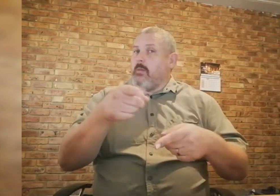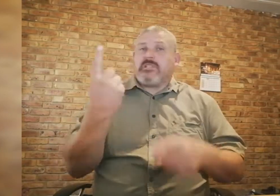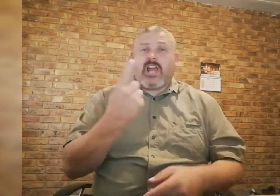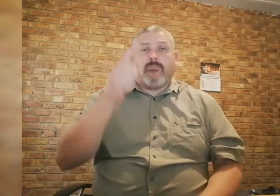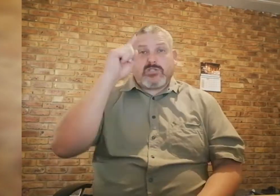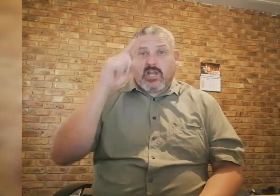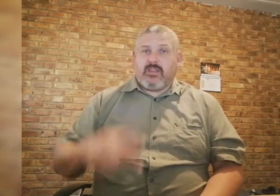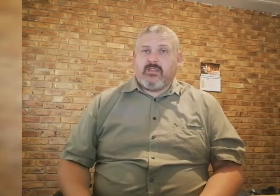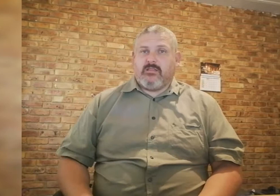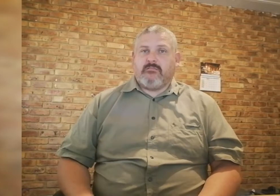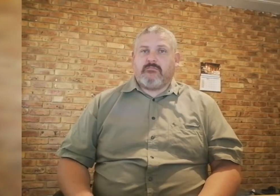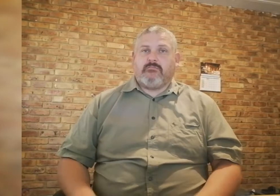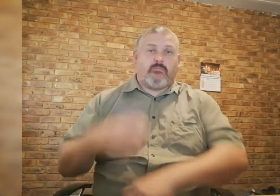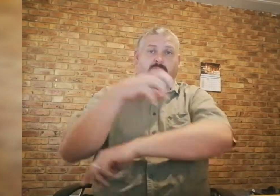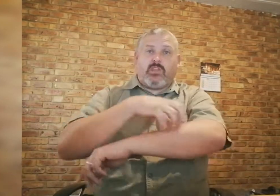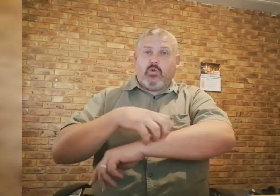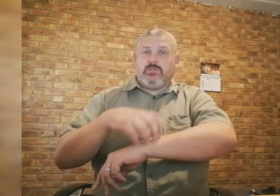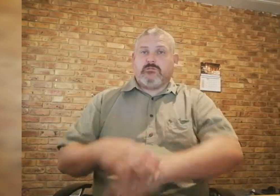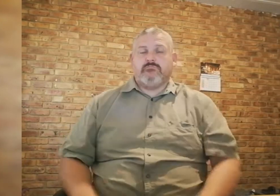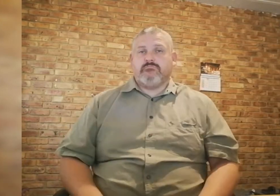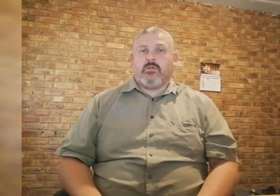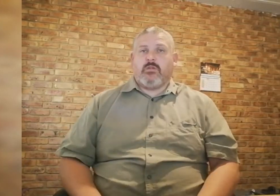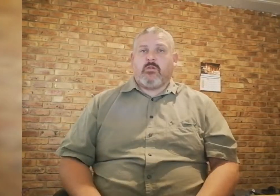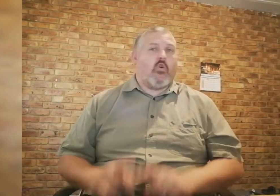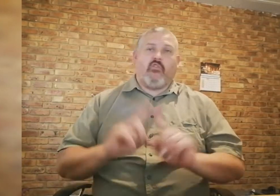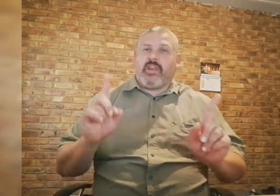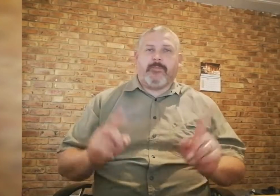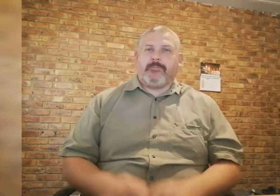jy moet self besluit tattoos of nie.